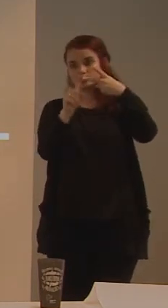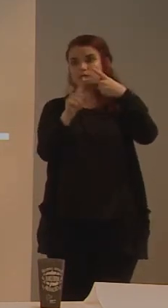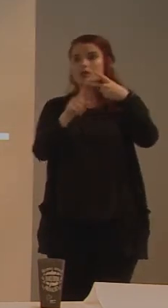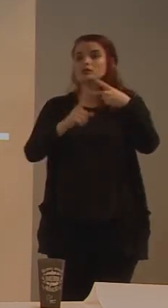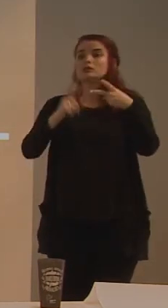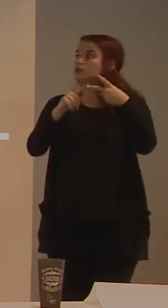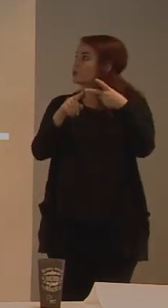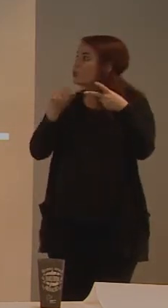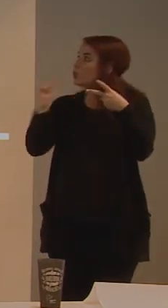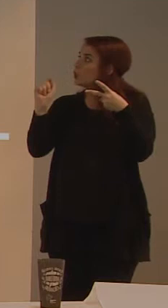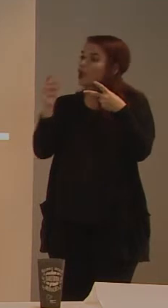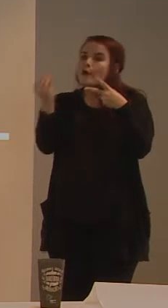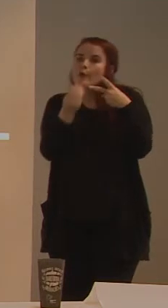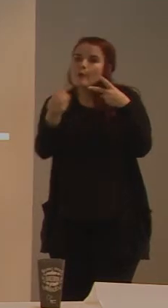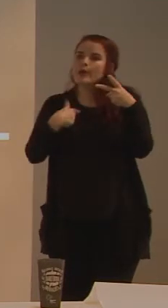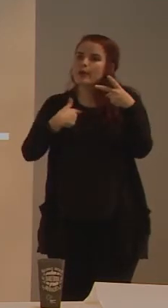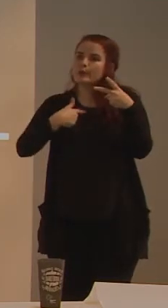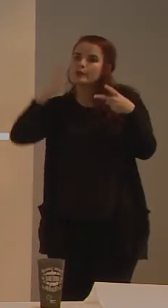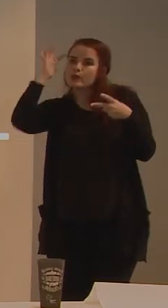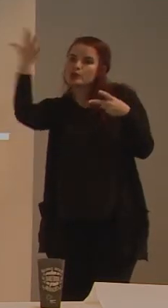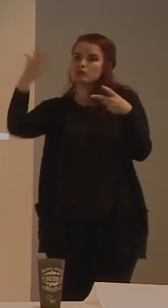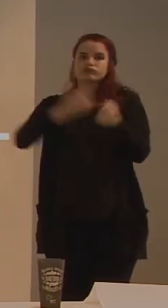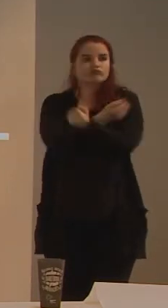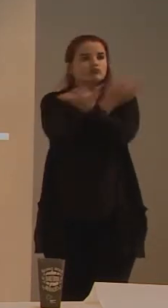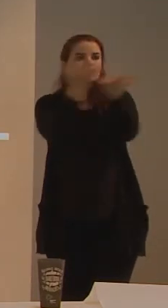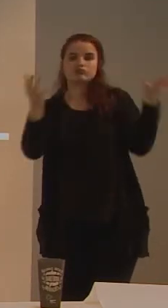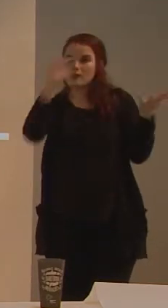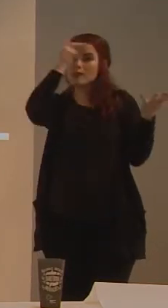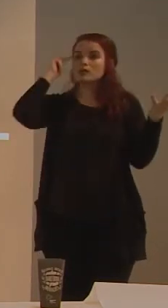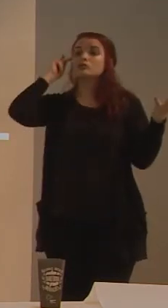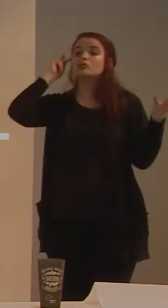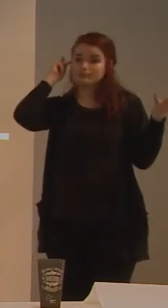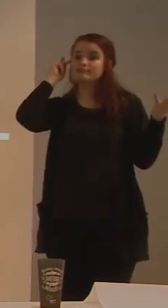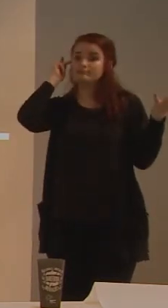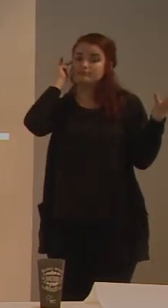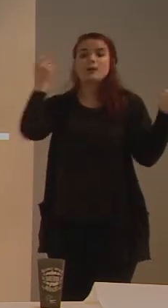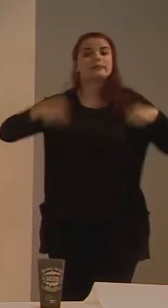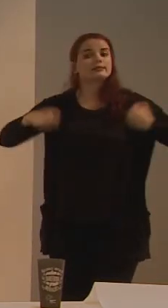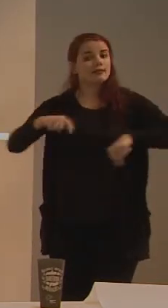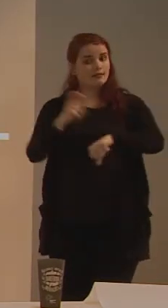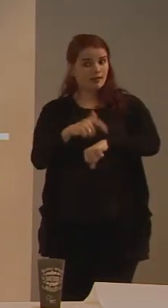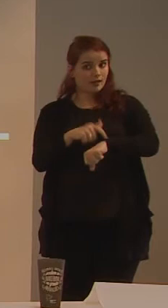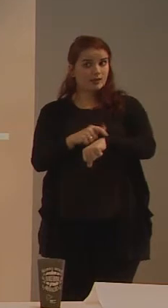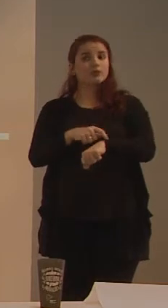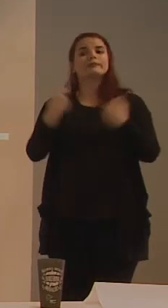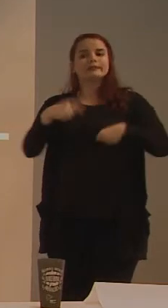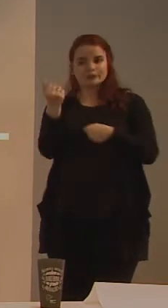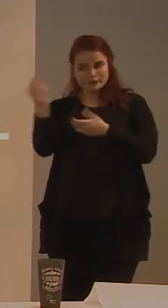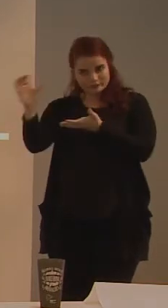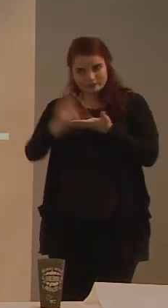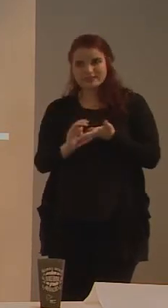exponencialidade, ou seja, como é que a gente entrega essa solução para todo mundo. E aí a gente vai precisar de tempo e recursos para desenvolver um algoritmo que vai